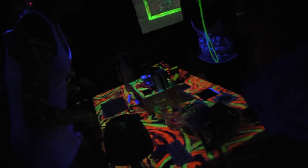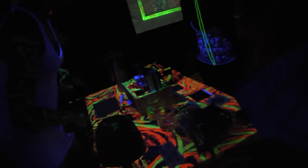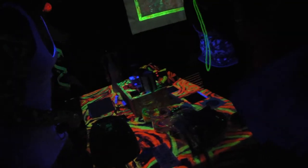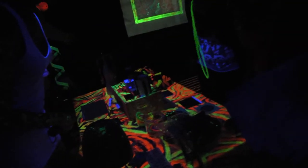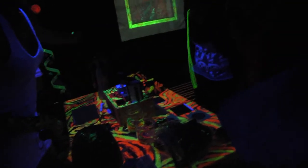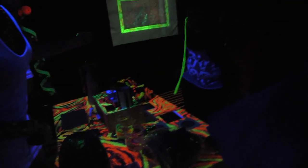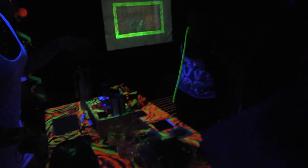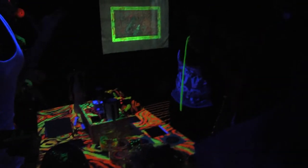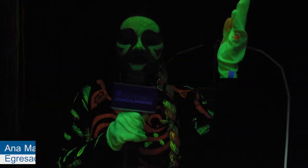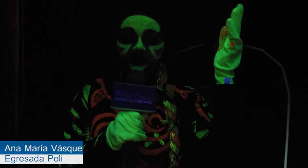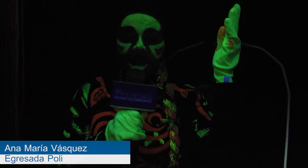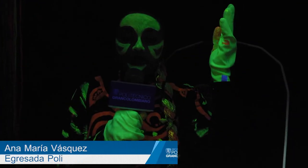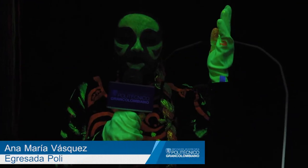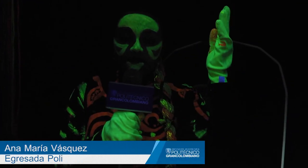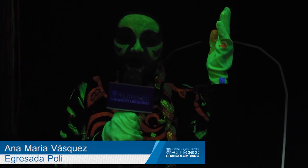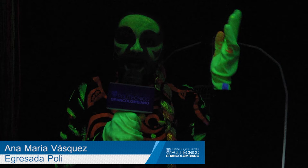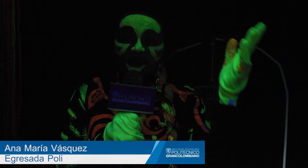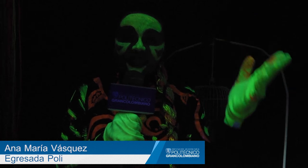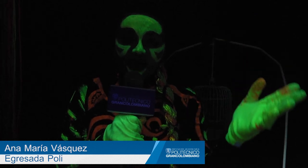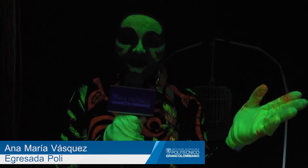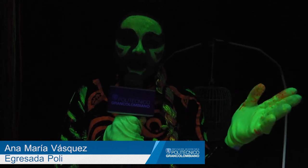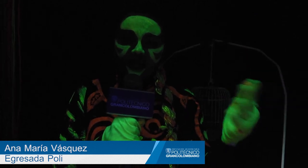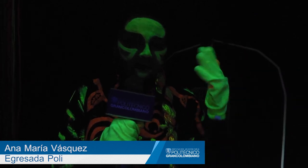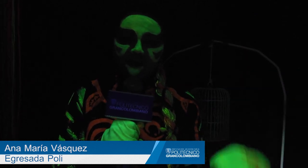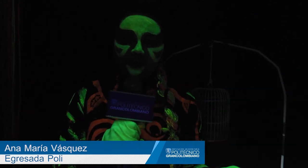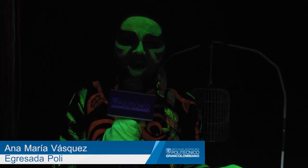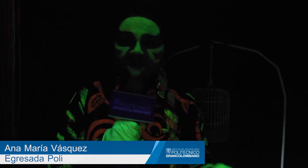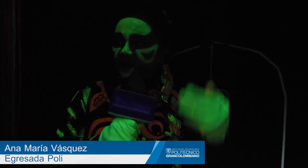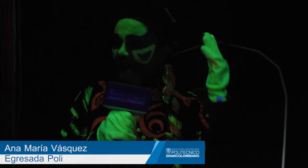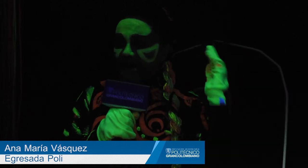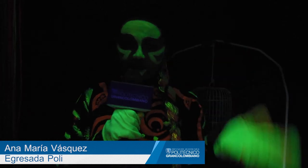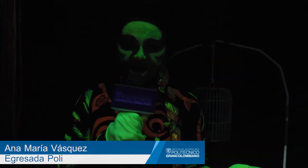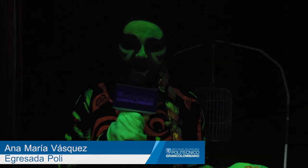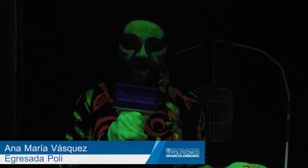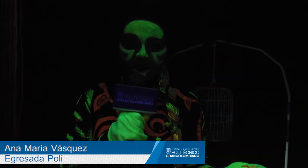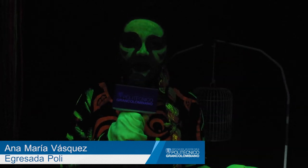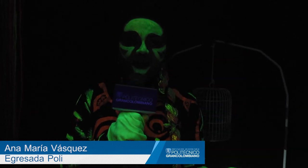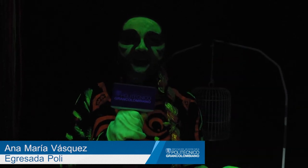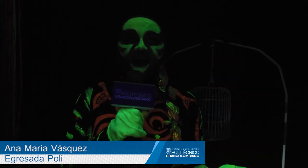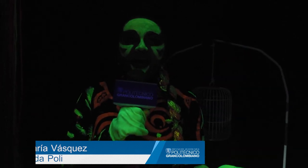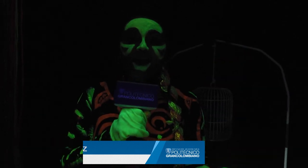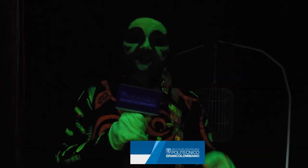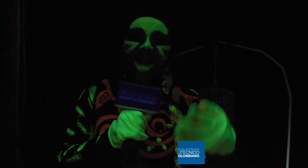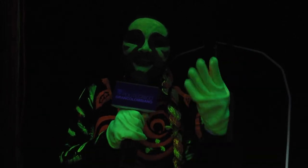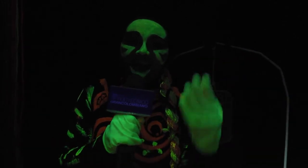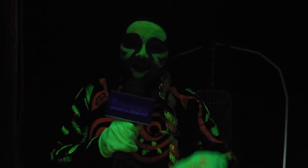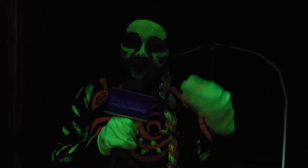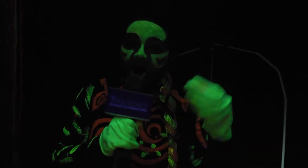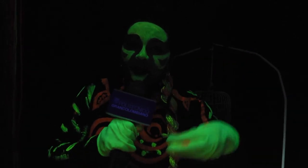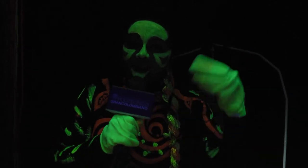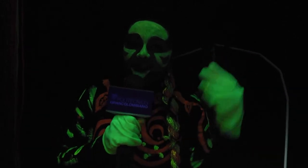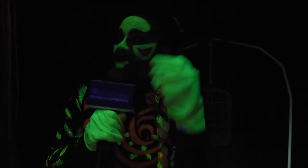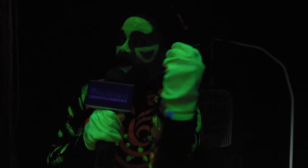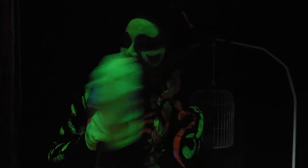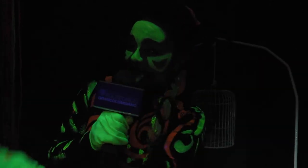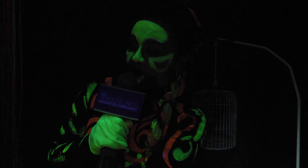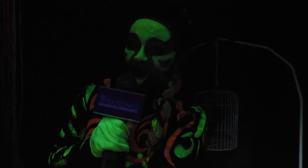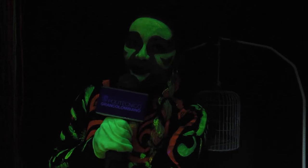cruce fronteras y trascienda y lo estamos haciendo y creo que lo estamos haciendo muy bien, el hecho de que tantos jóvenes estén pasando por esta